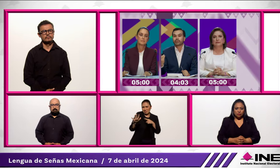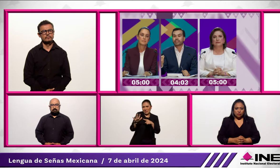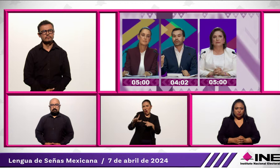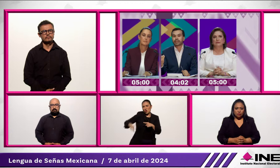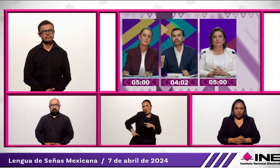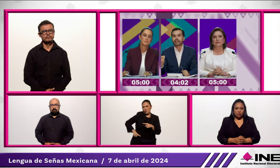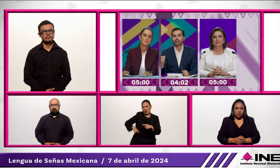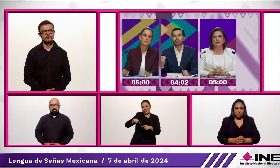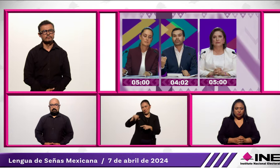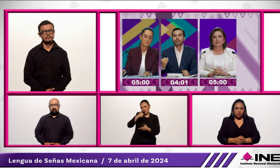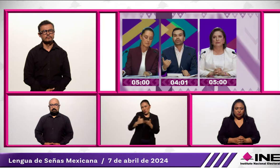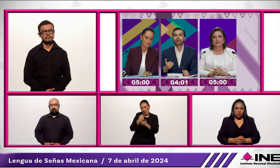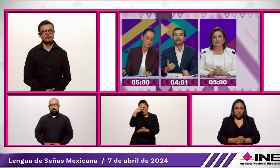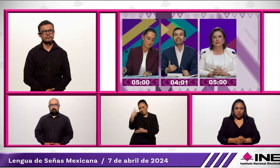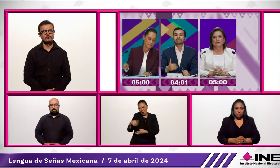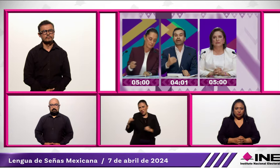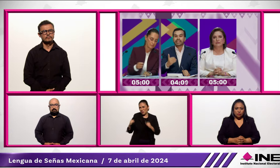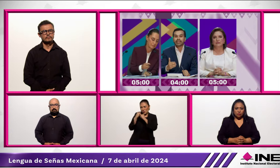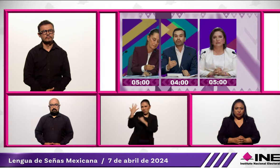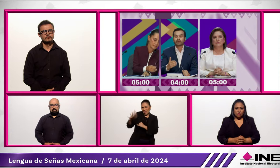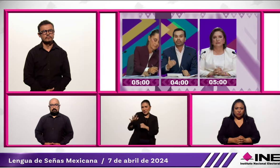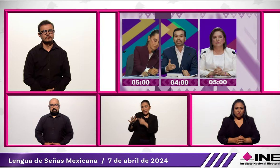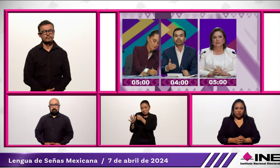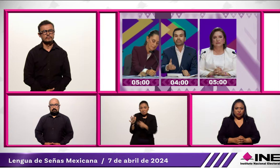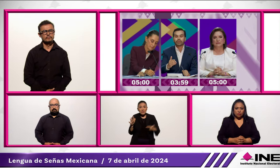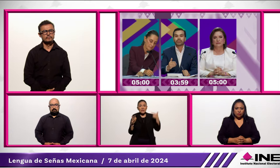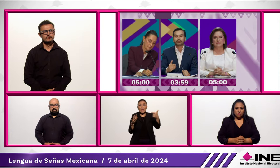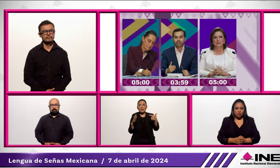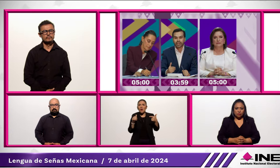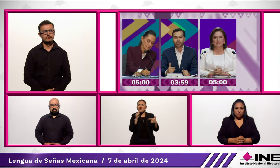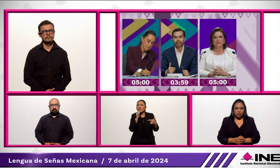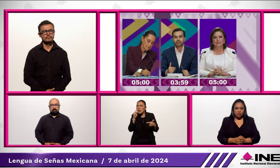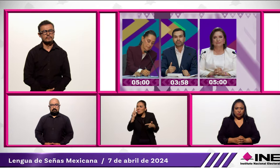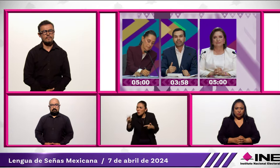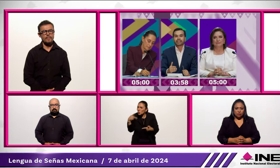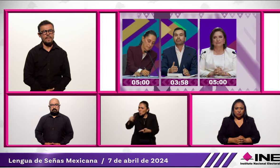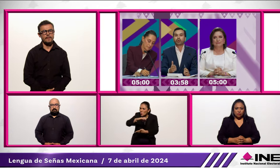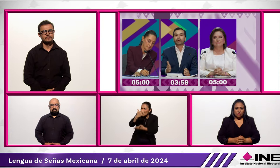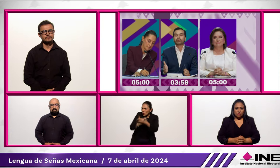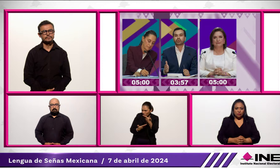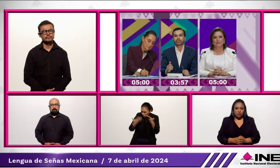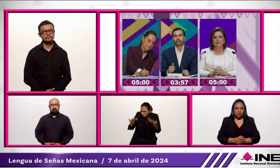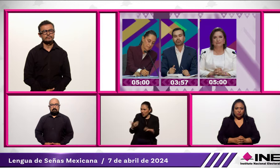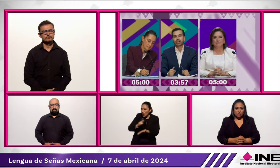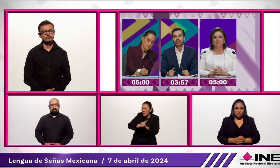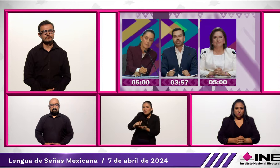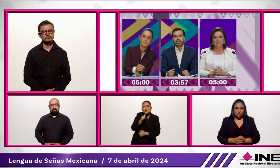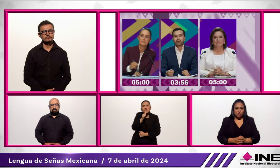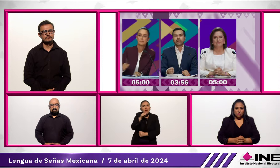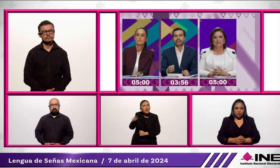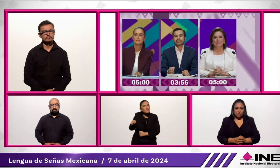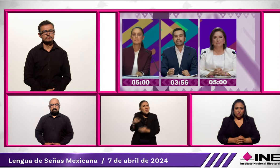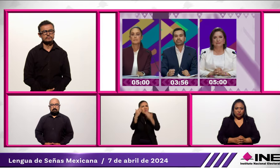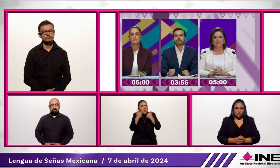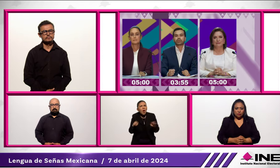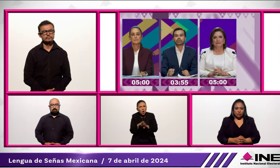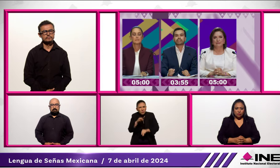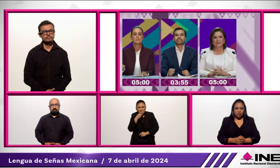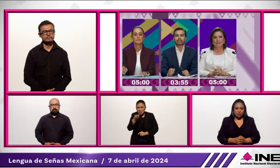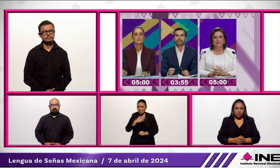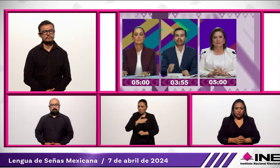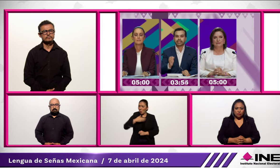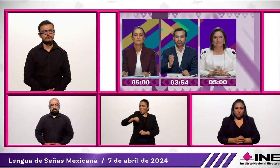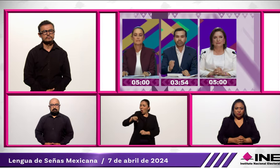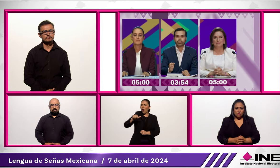del gobierno de la Ciudad de México no han transparentado los contratos de los últimos 5 años, tampoco hay autoridad moral. Lo que hay que hacer es construir